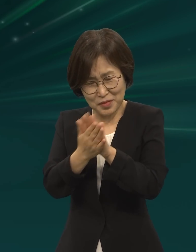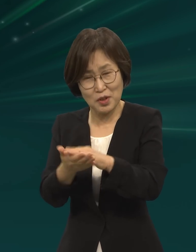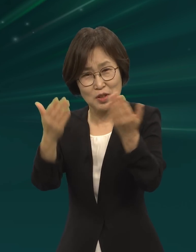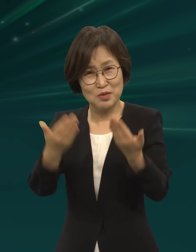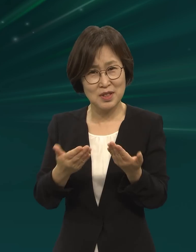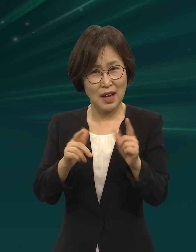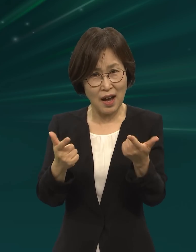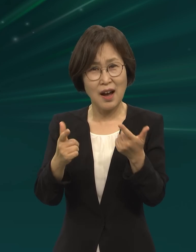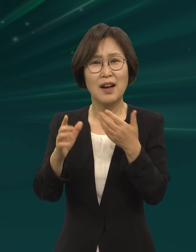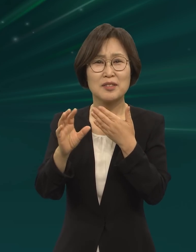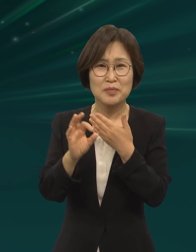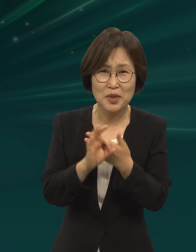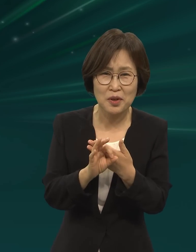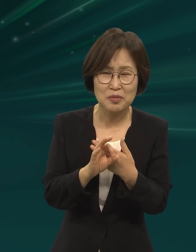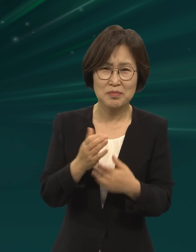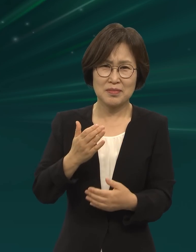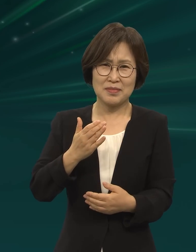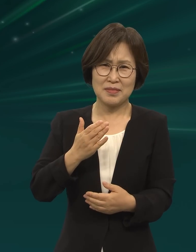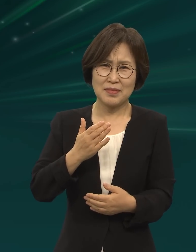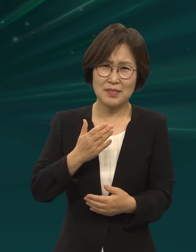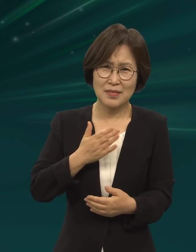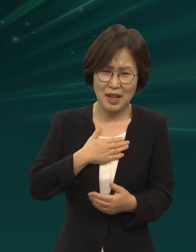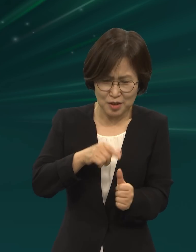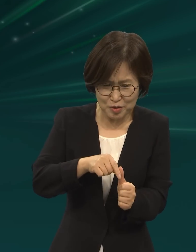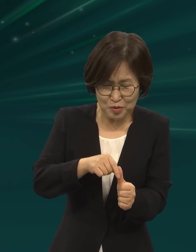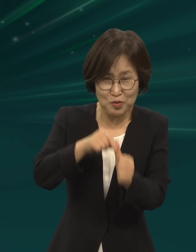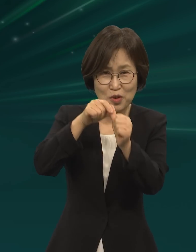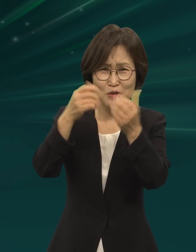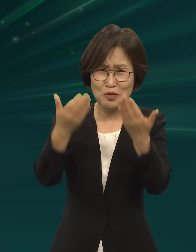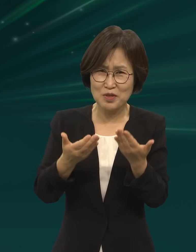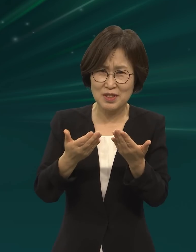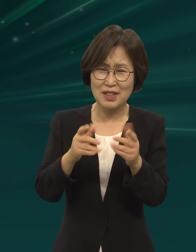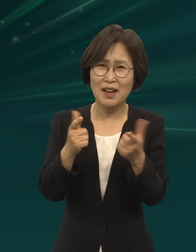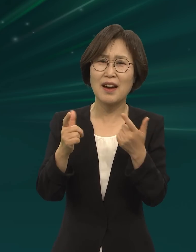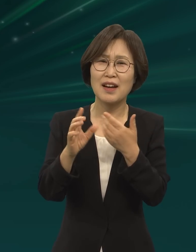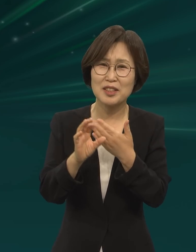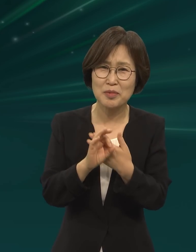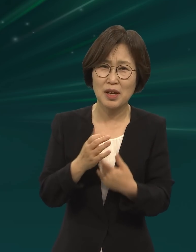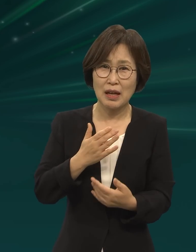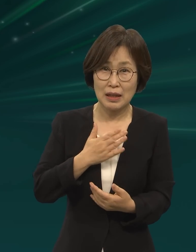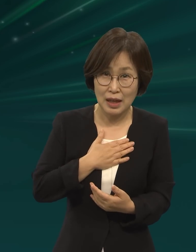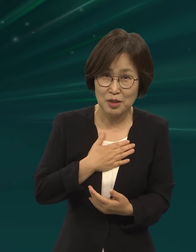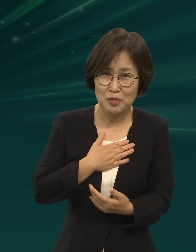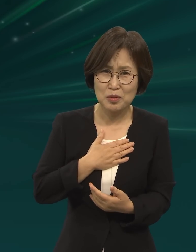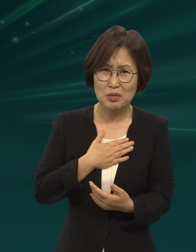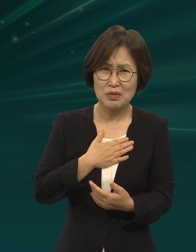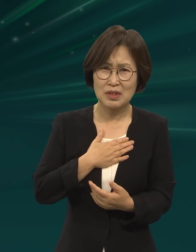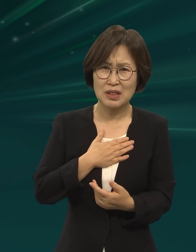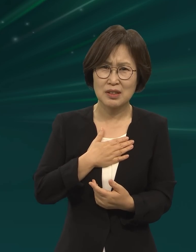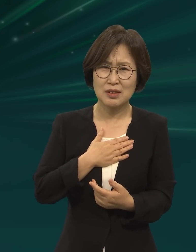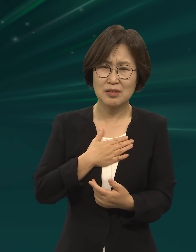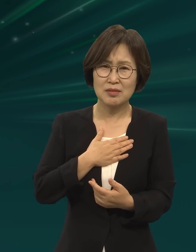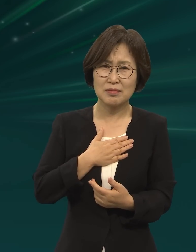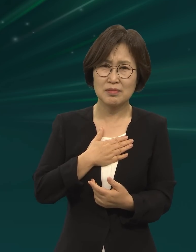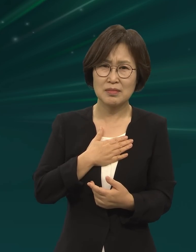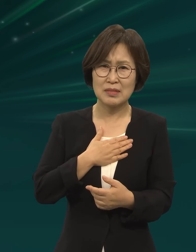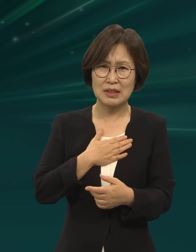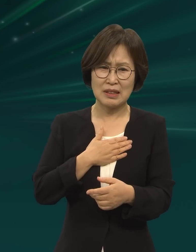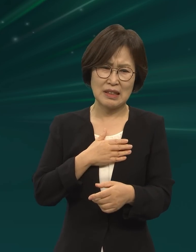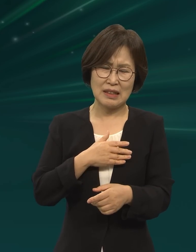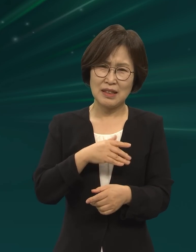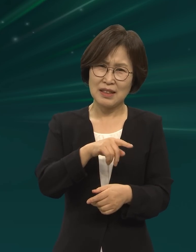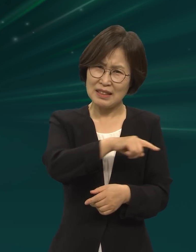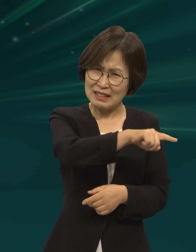않았었다면, 저를 이렇게 구원하지 않았었다면 정말 저도 아마 큰 깡패 길로 갈